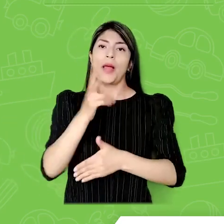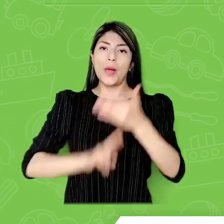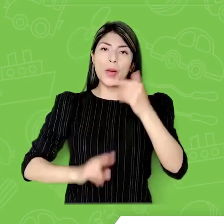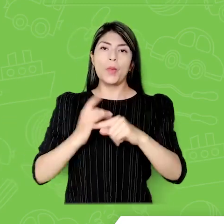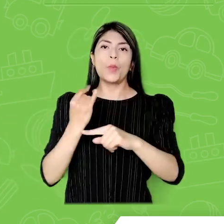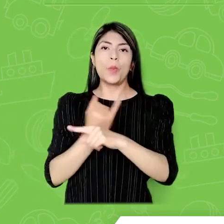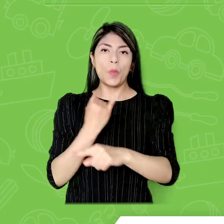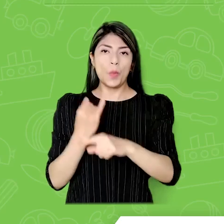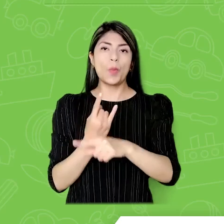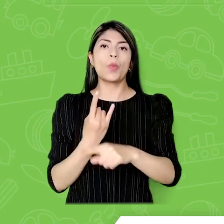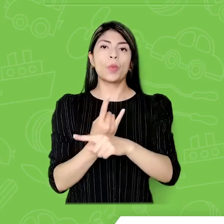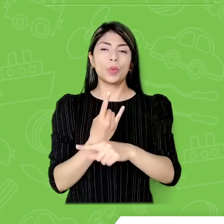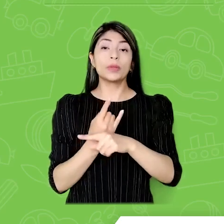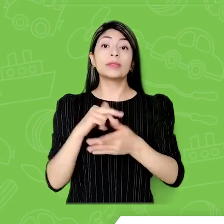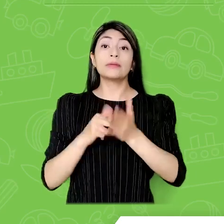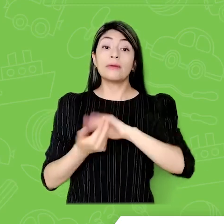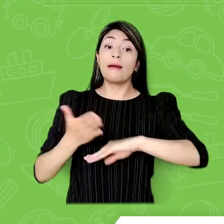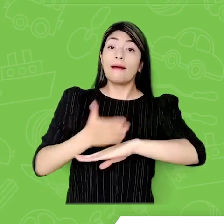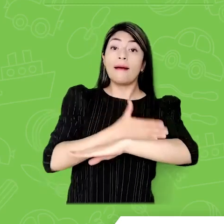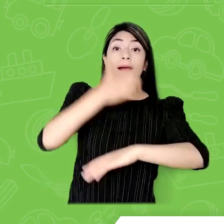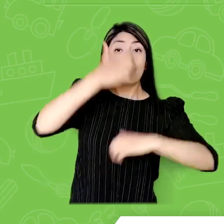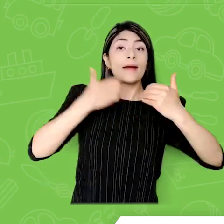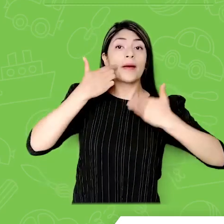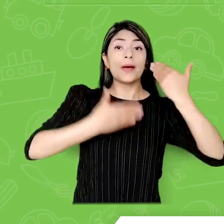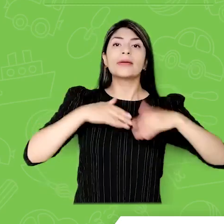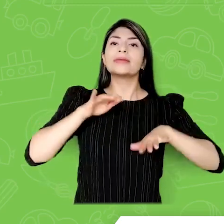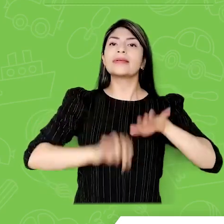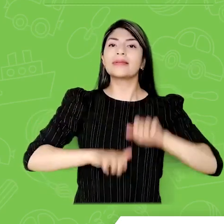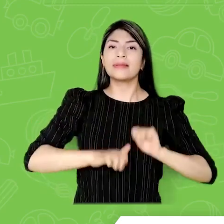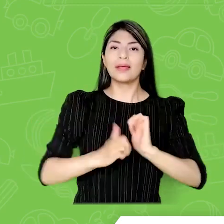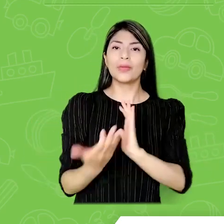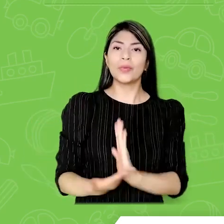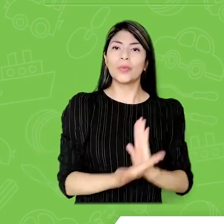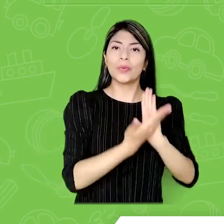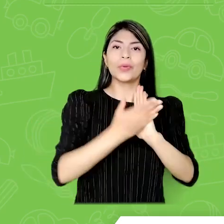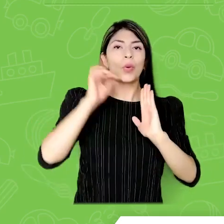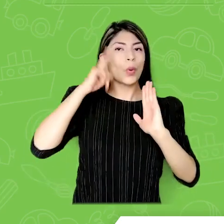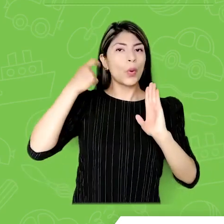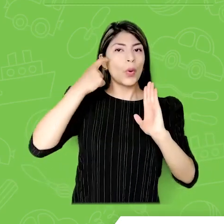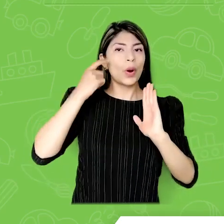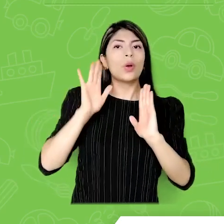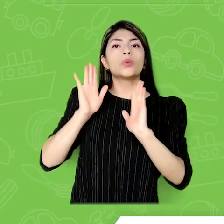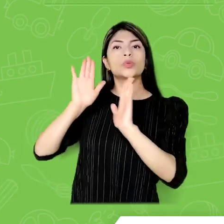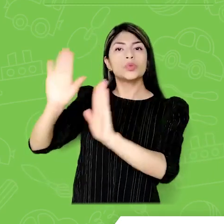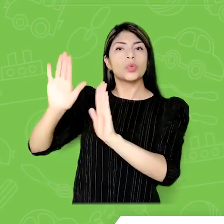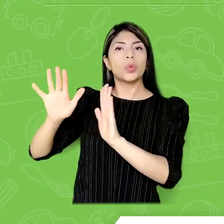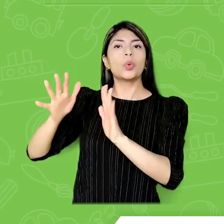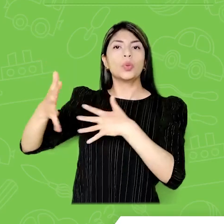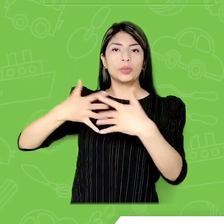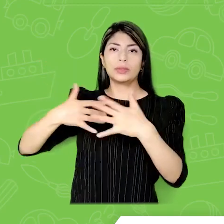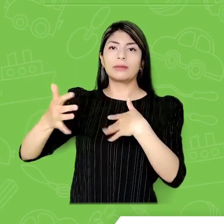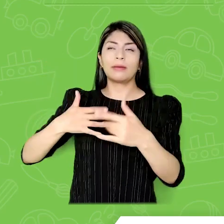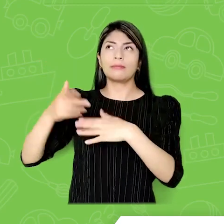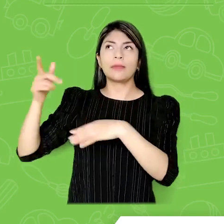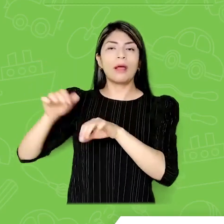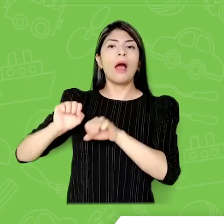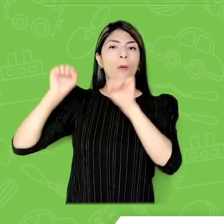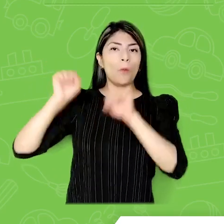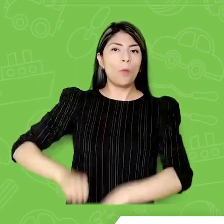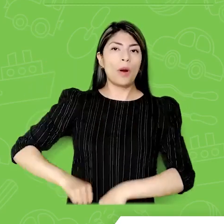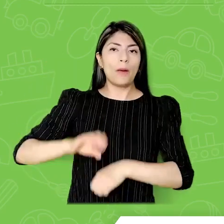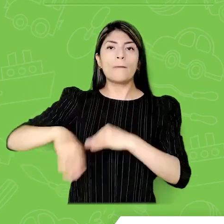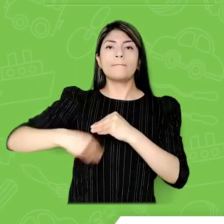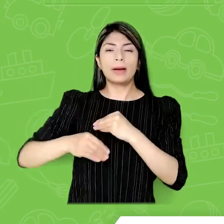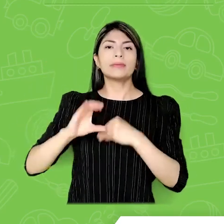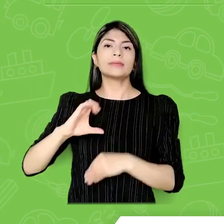de la Gobernación del Archipiélago de San Andrés, Providencia y Santa Catalina, según las normas o procedimientos internos de